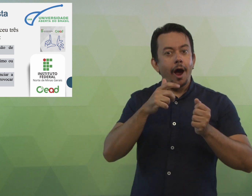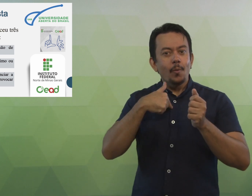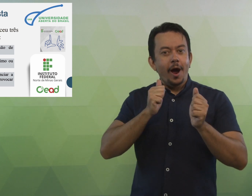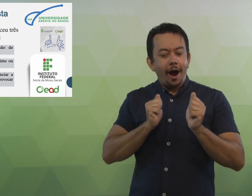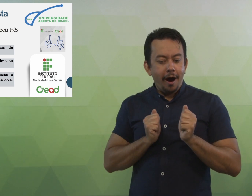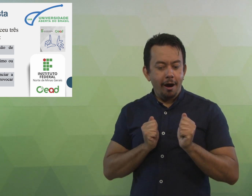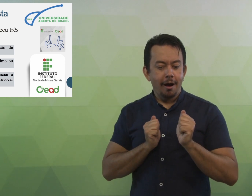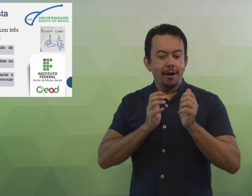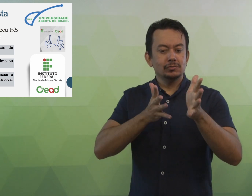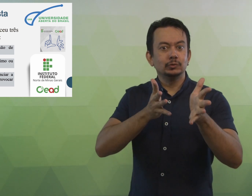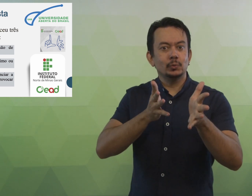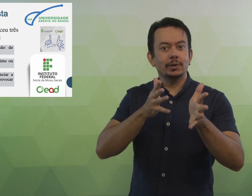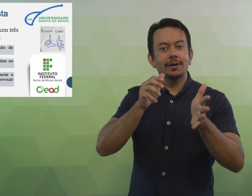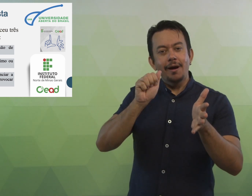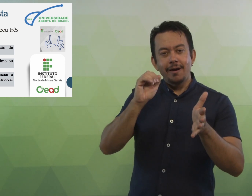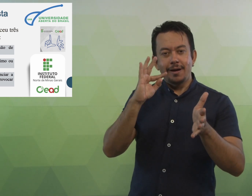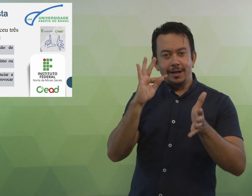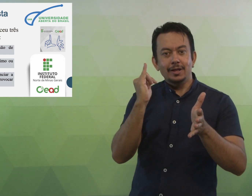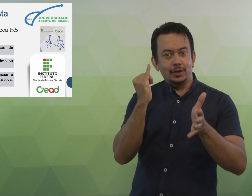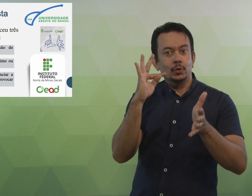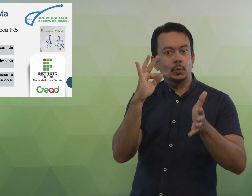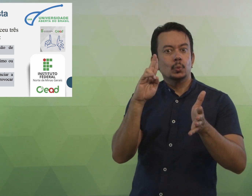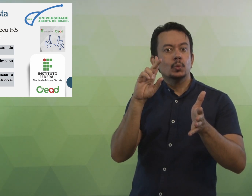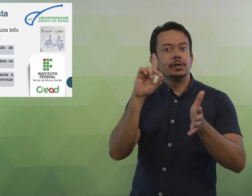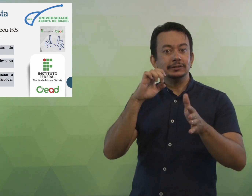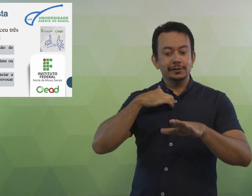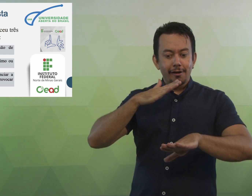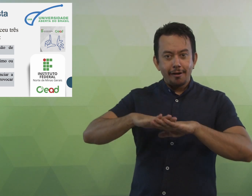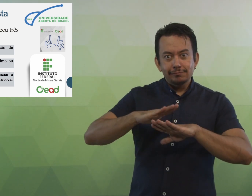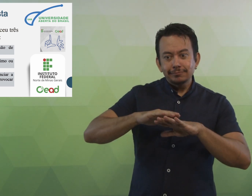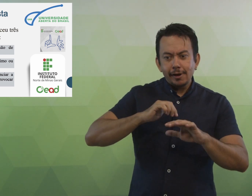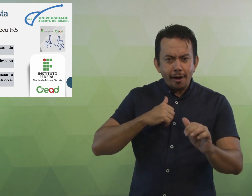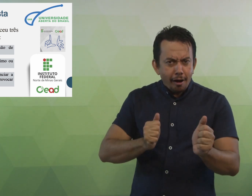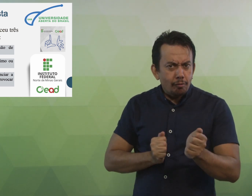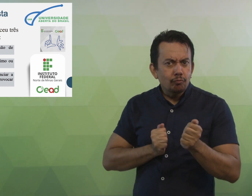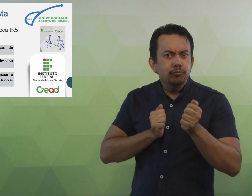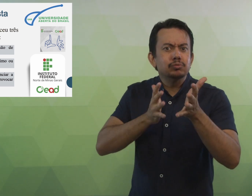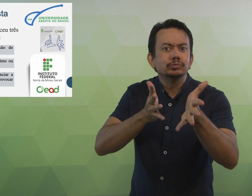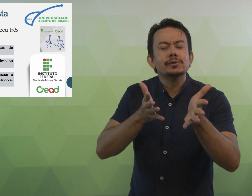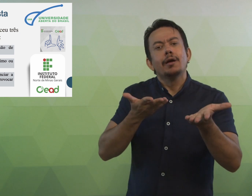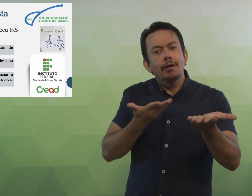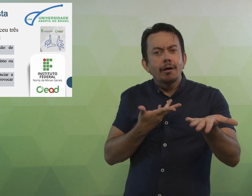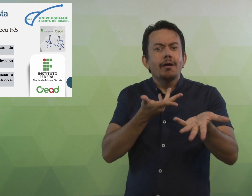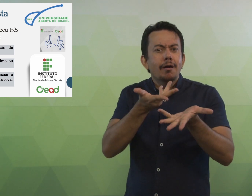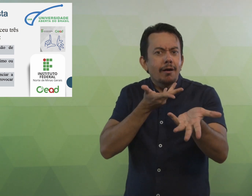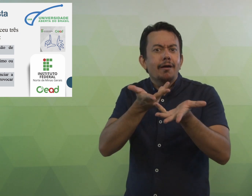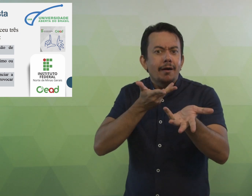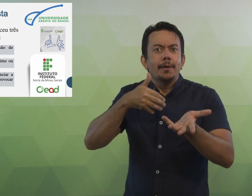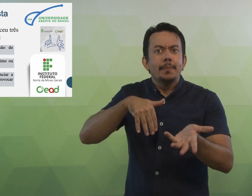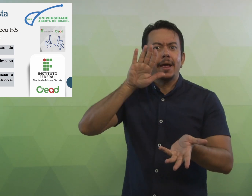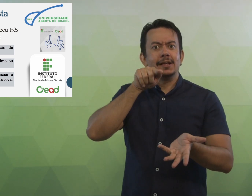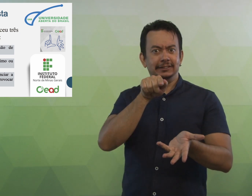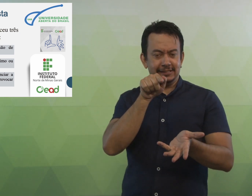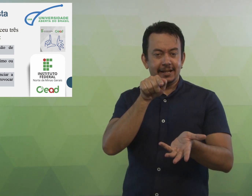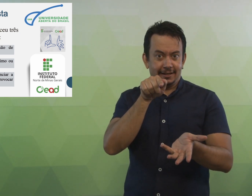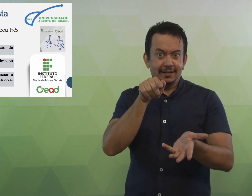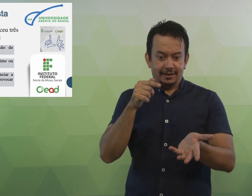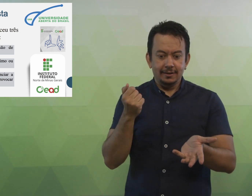É como você consegue, de forma individual, fazer essa sua comunicação.